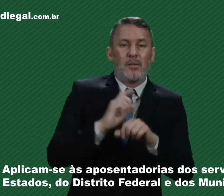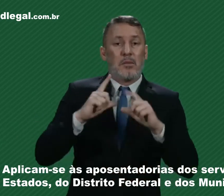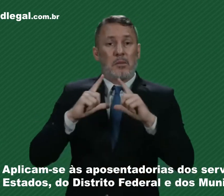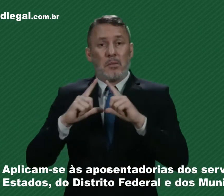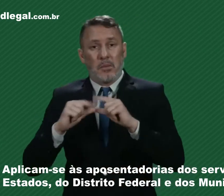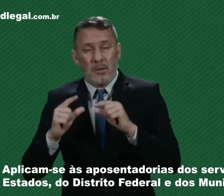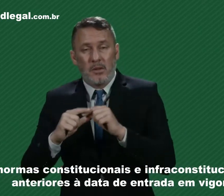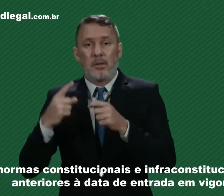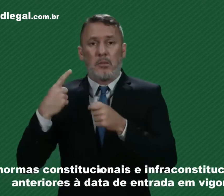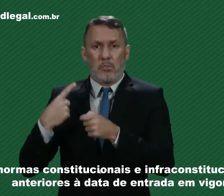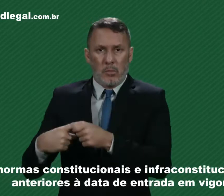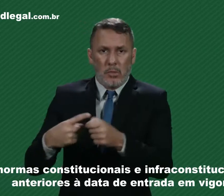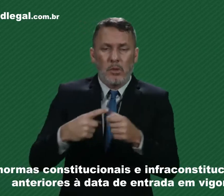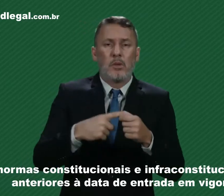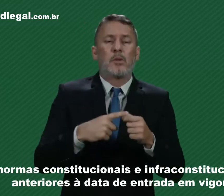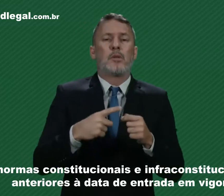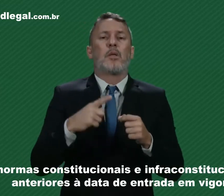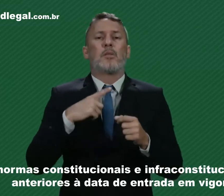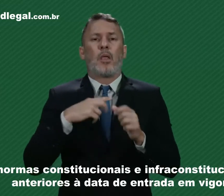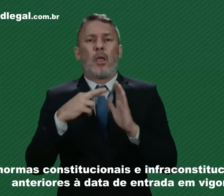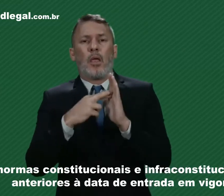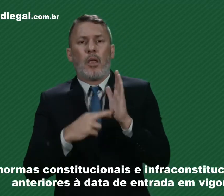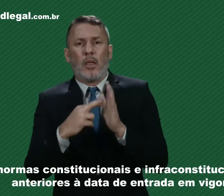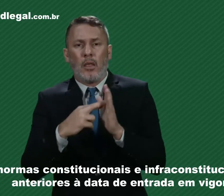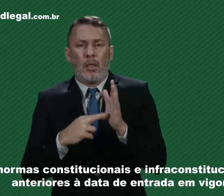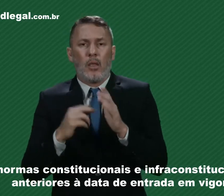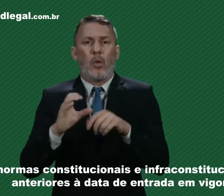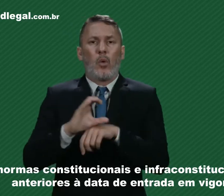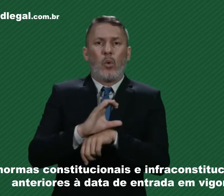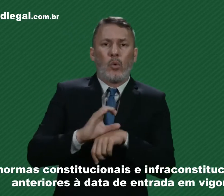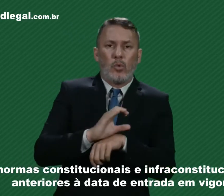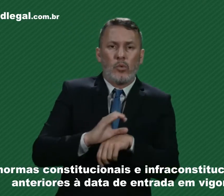dos municípios as normas constitucionais e